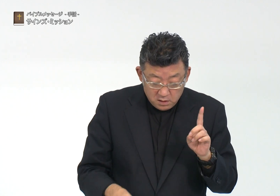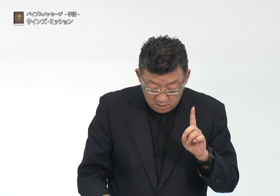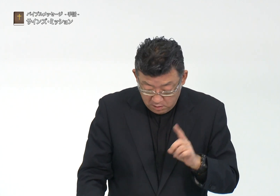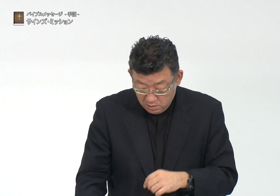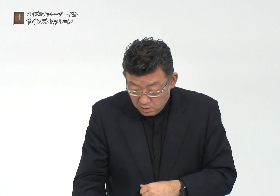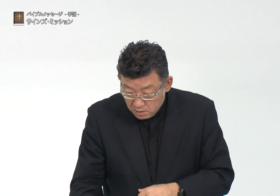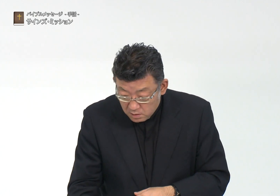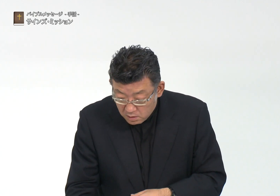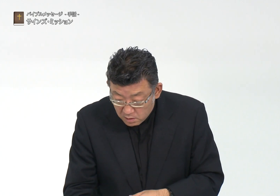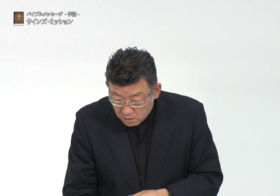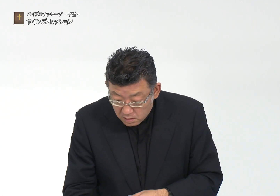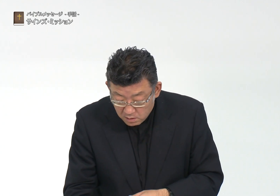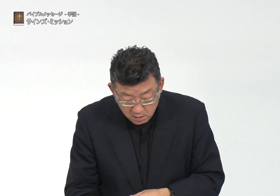し次回たちは